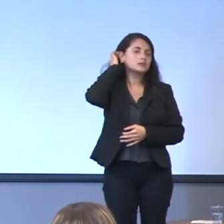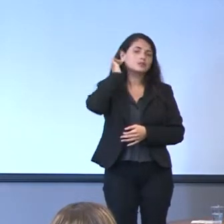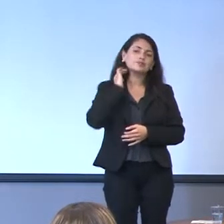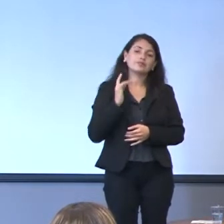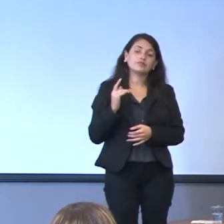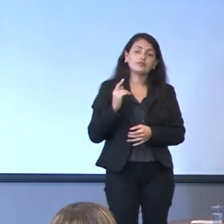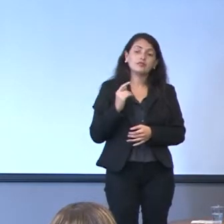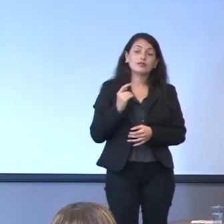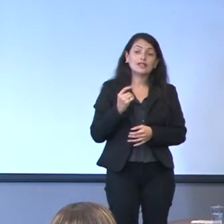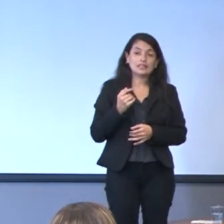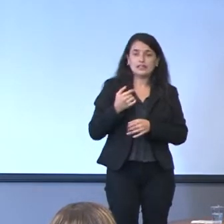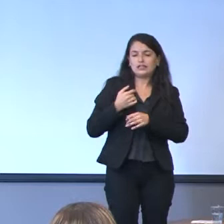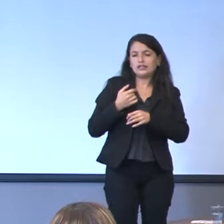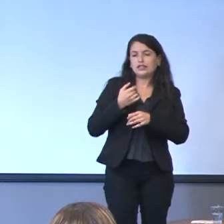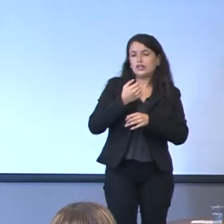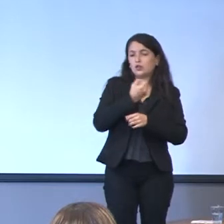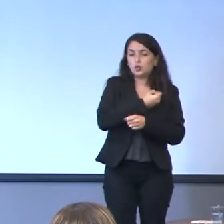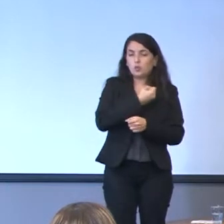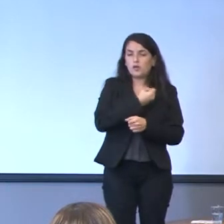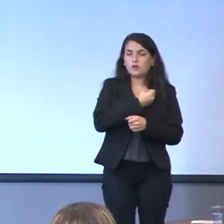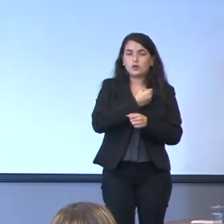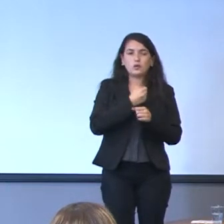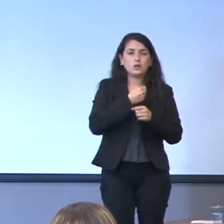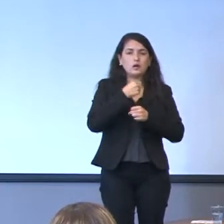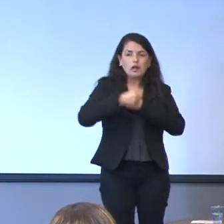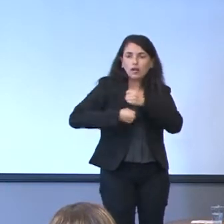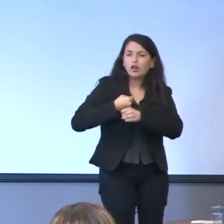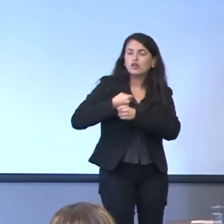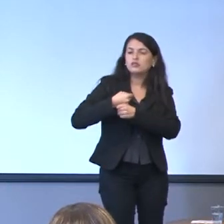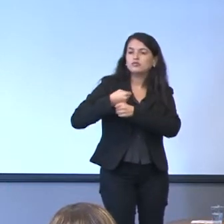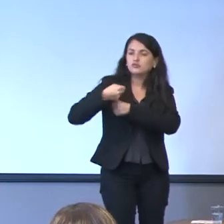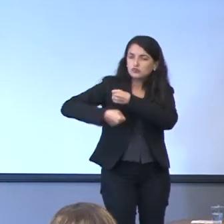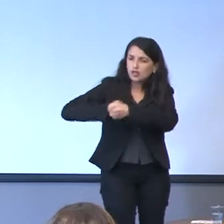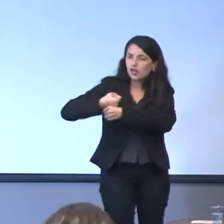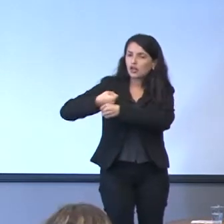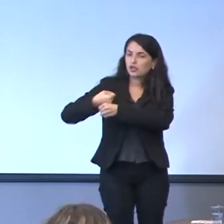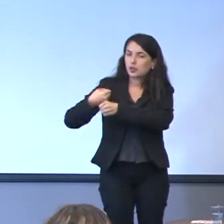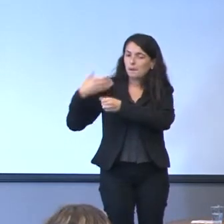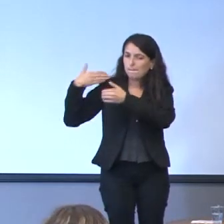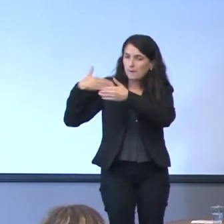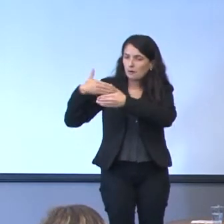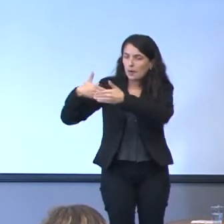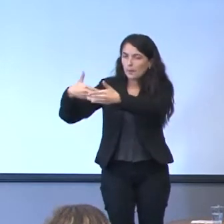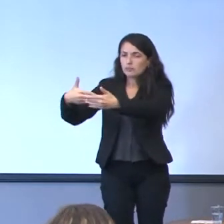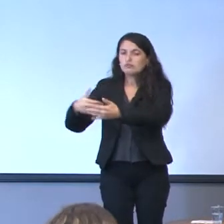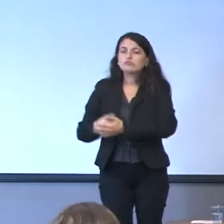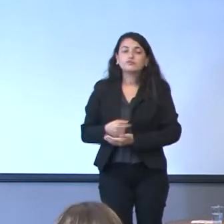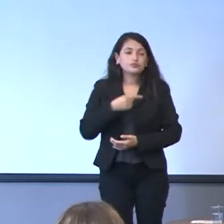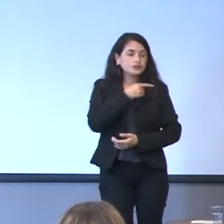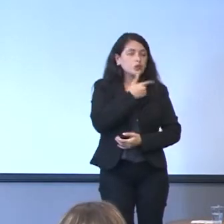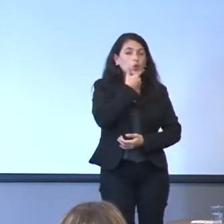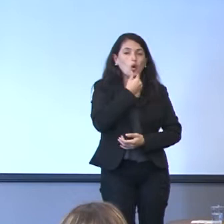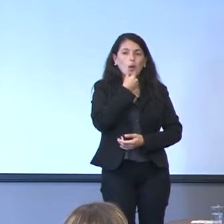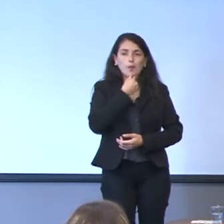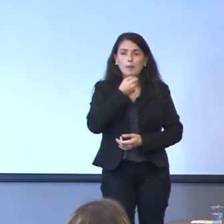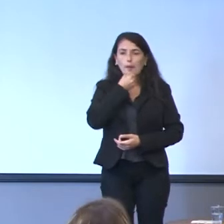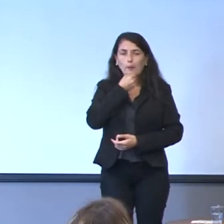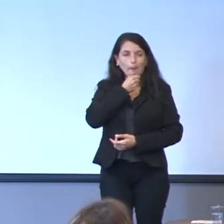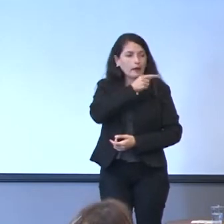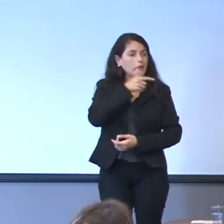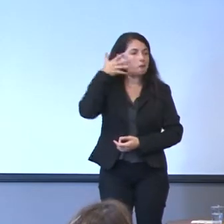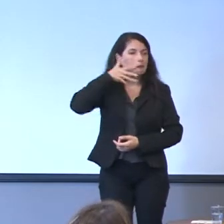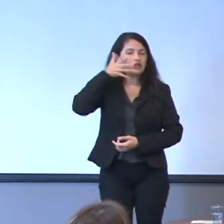as datas. O Vitor citou aqui a data de 2008, quando a gente teve uma